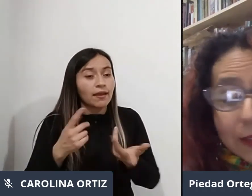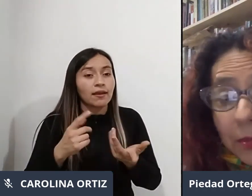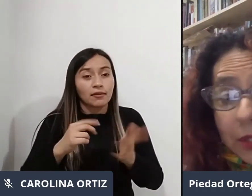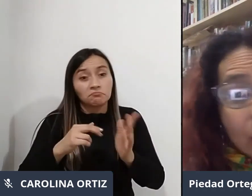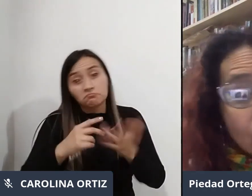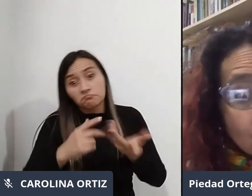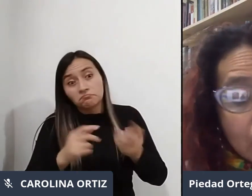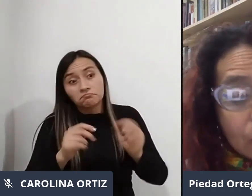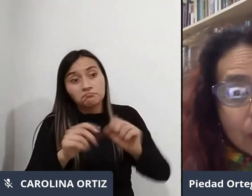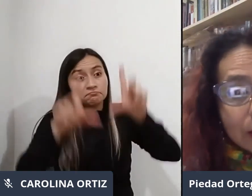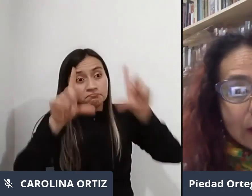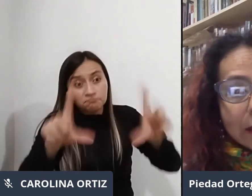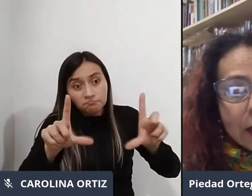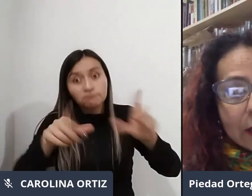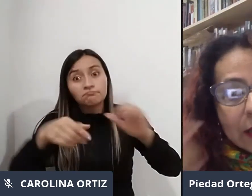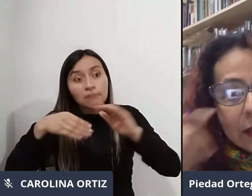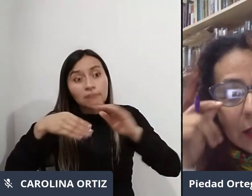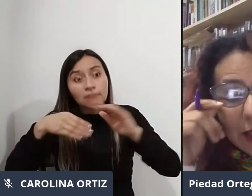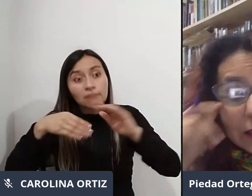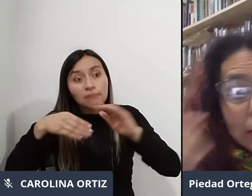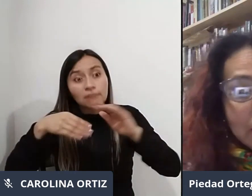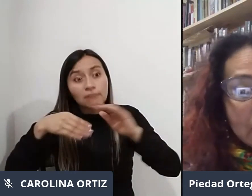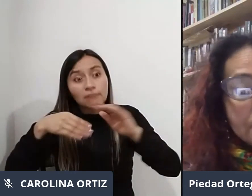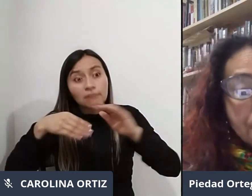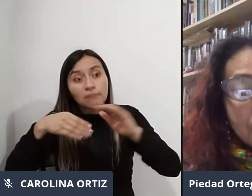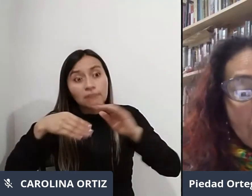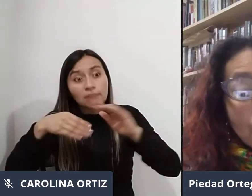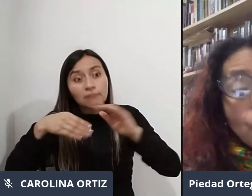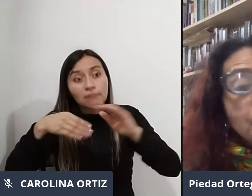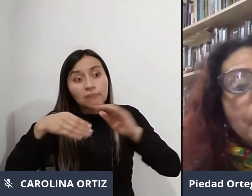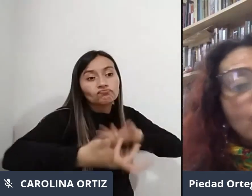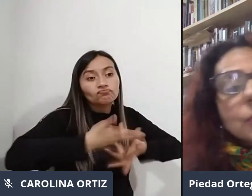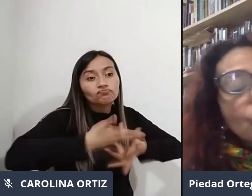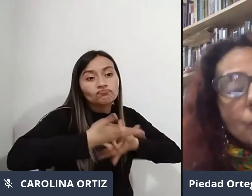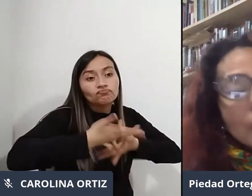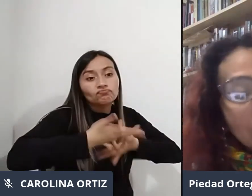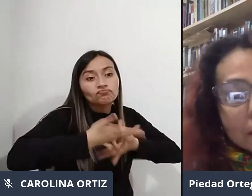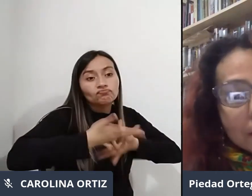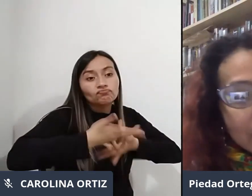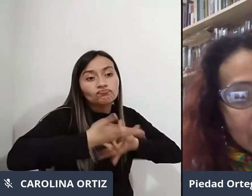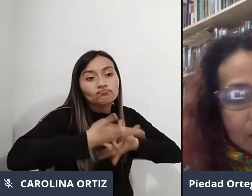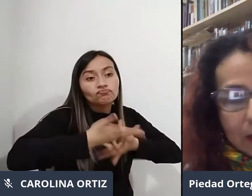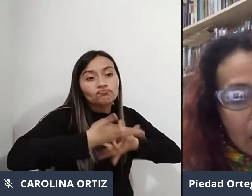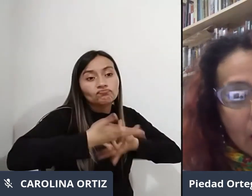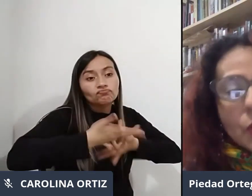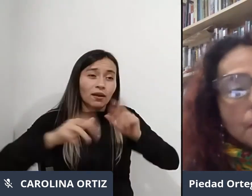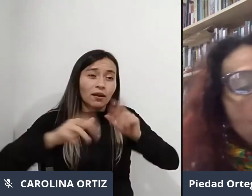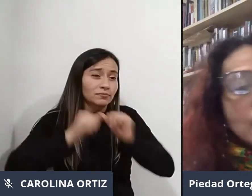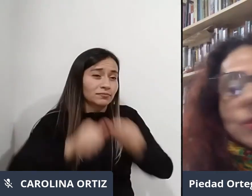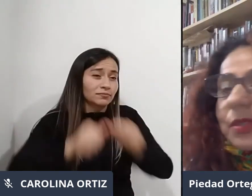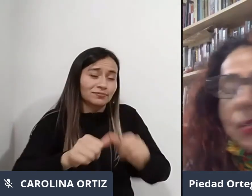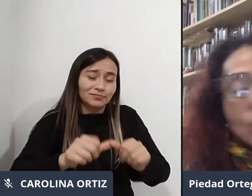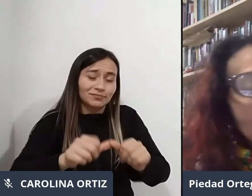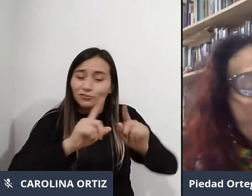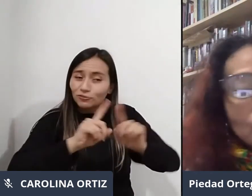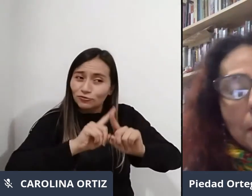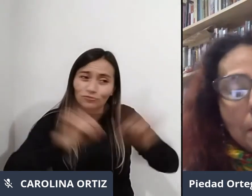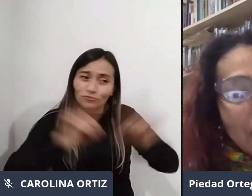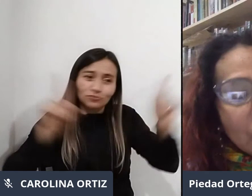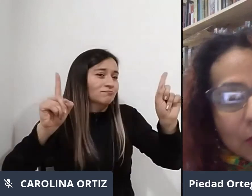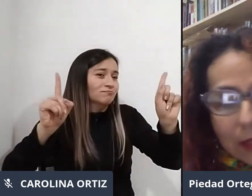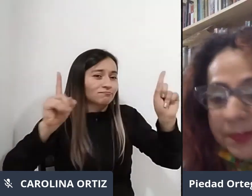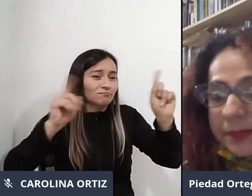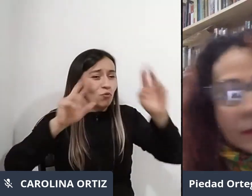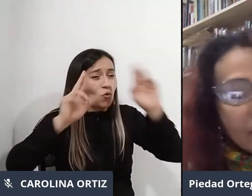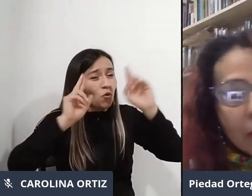y estamos aquí construyendo una interactividad. Yo espero que esto no sea permanente. Yo espero que esto sea solamente una